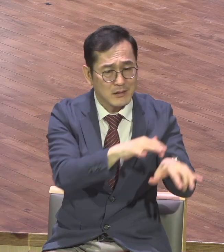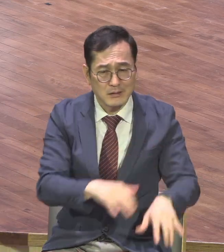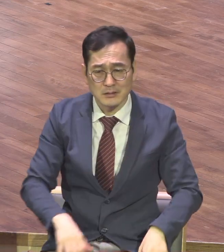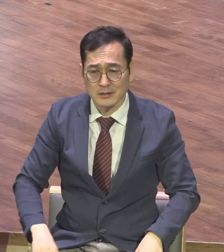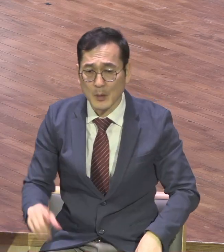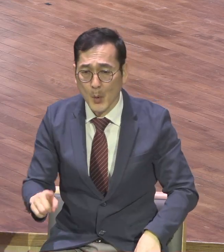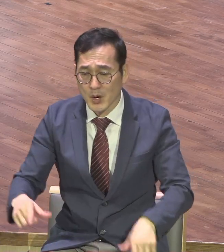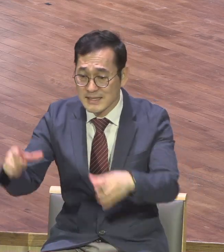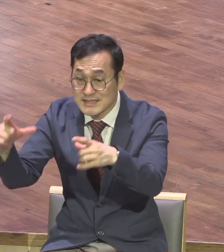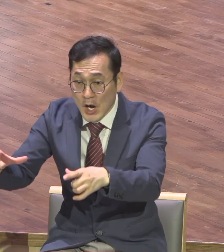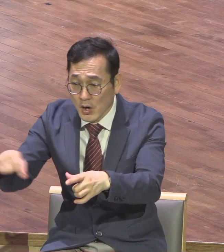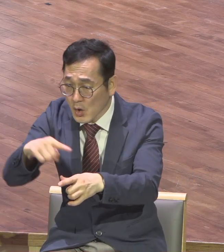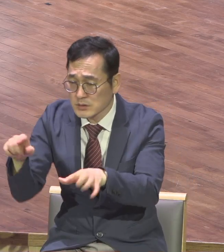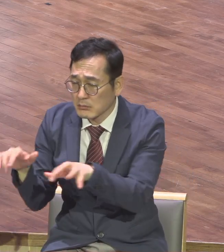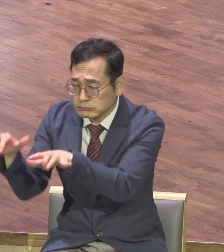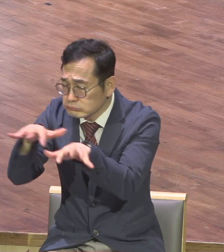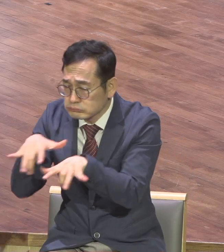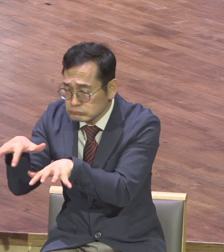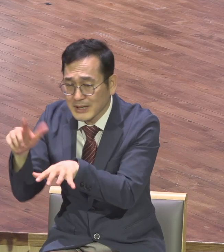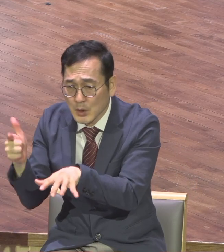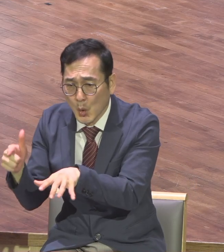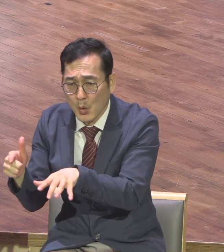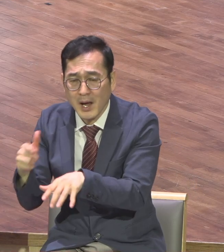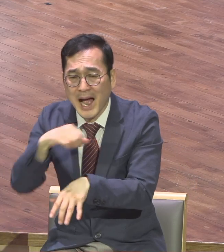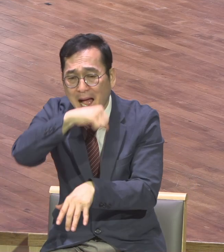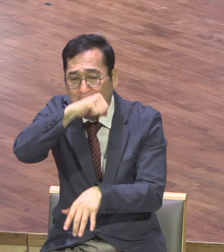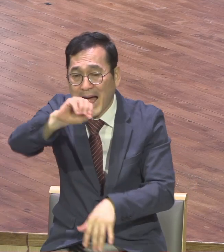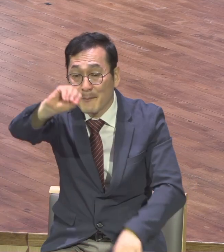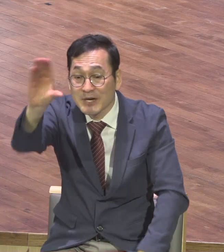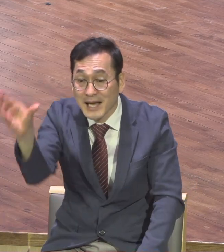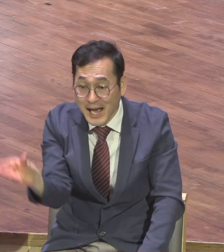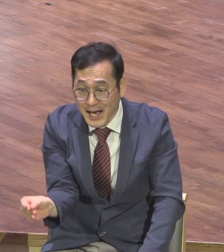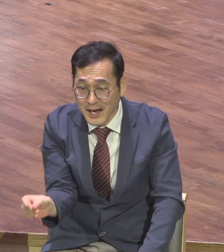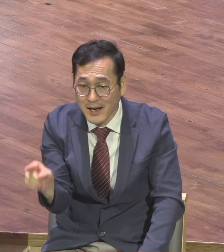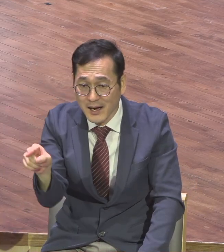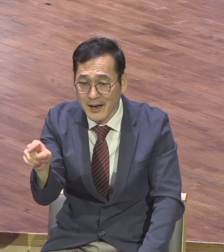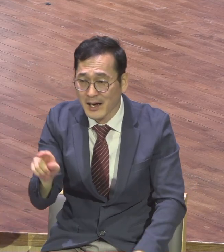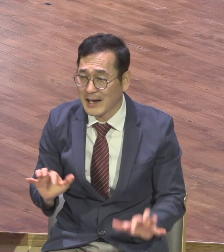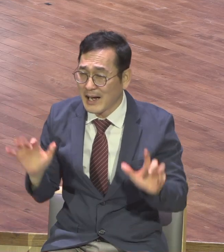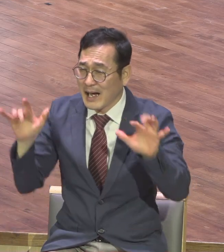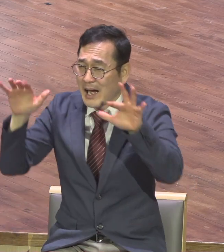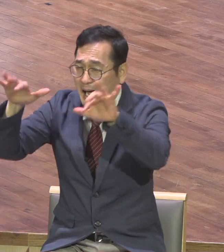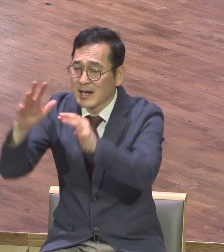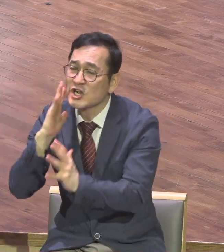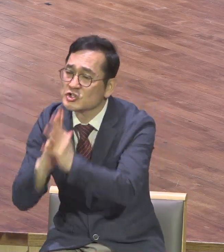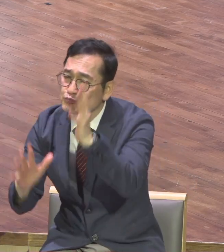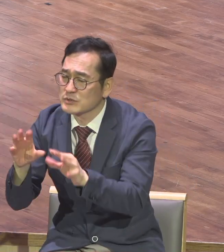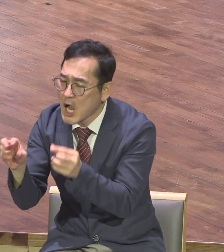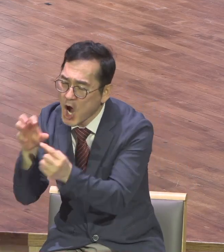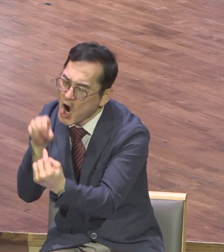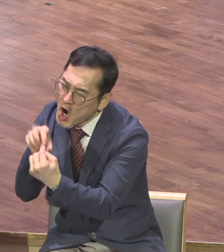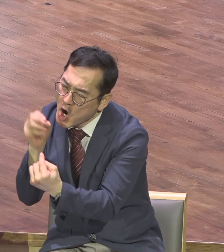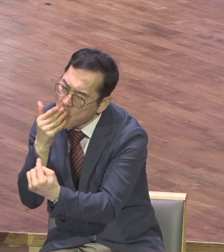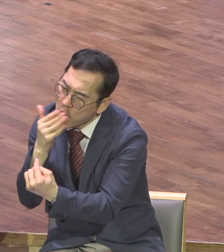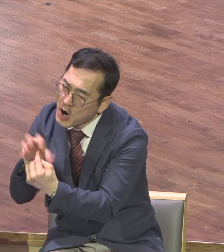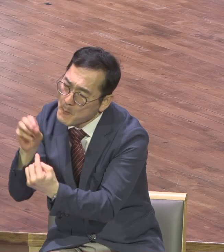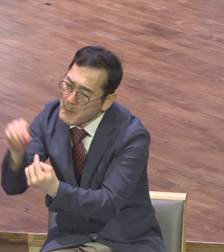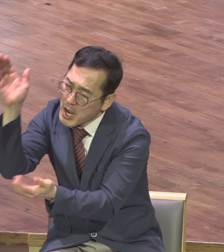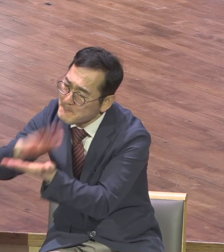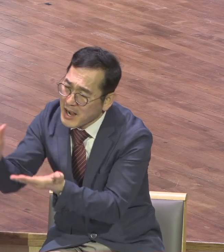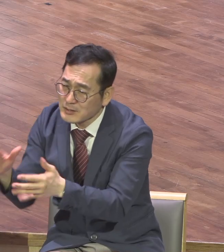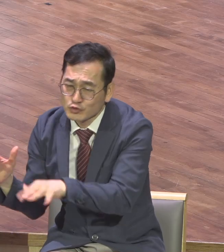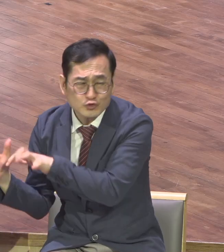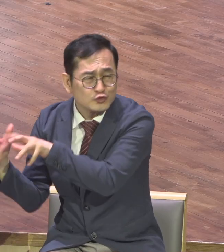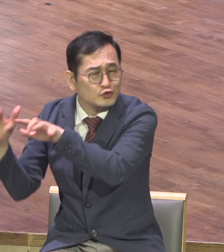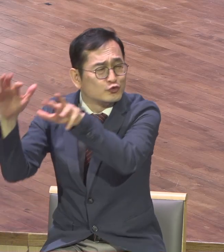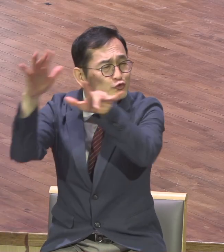아니라 주로 아프리카를 중심으로 해서 막 그 피해가 커져 인도, 파키스탄, 중국에까지